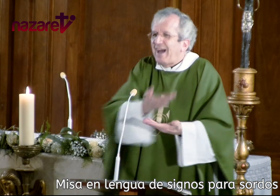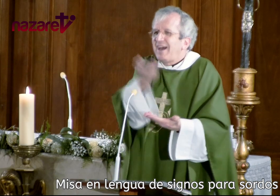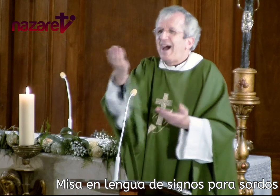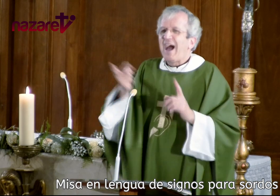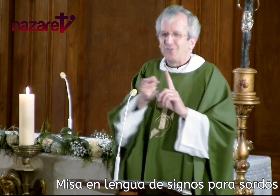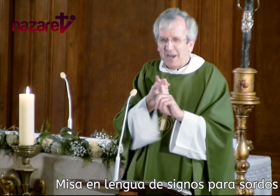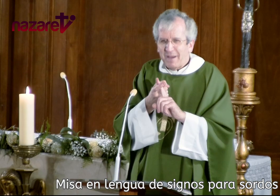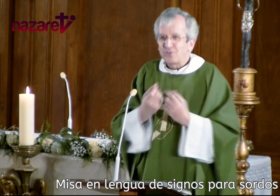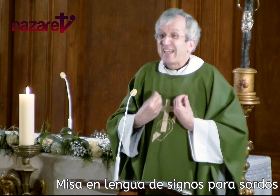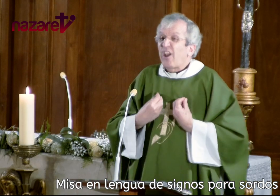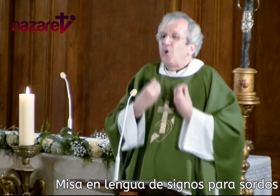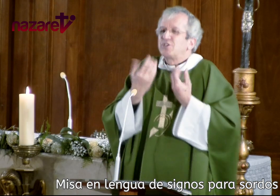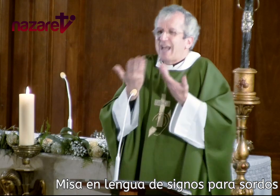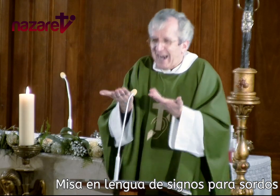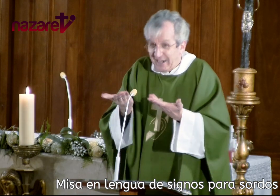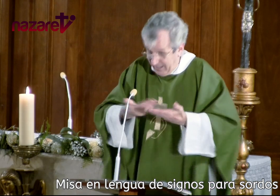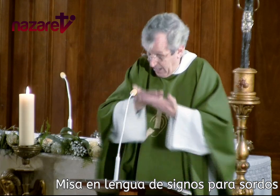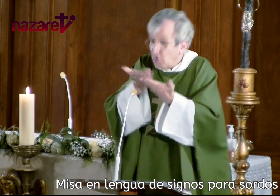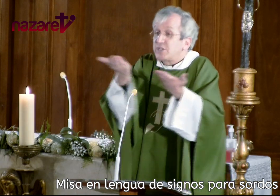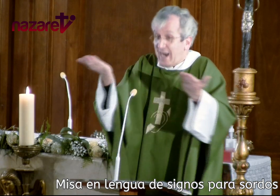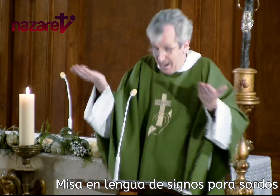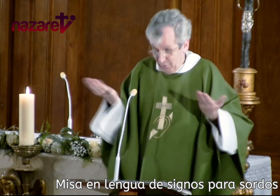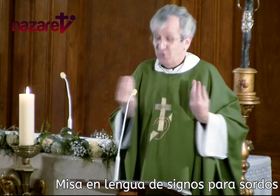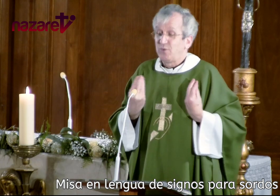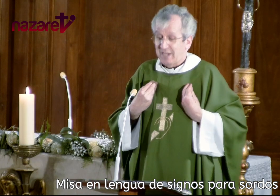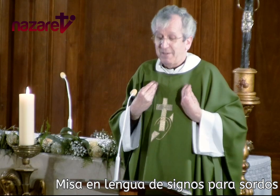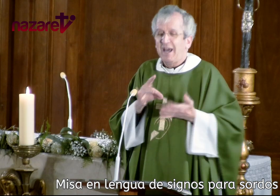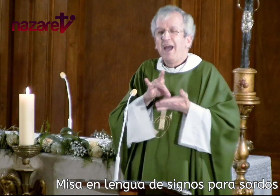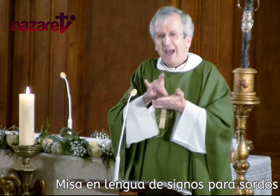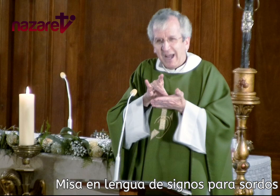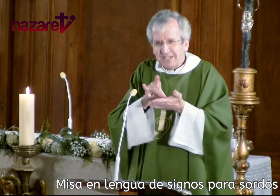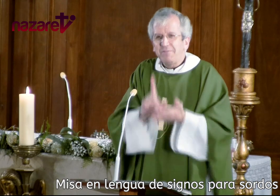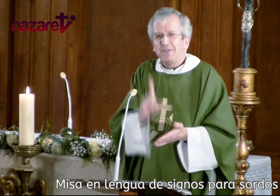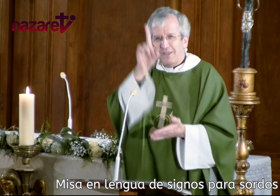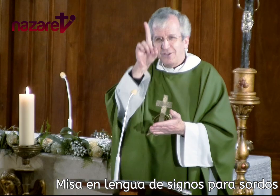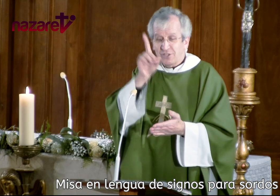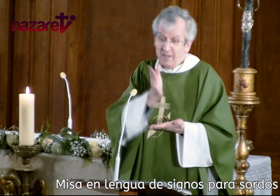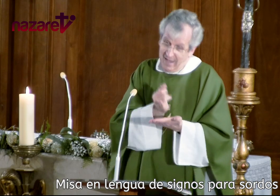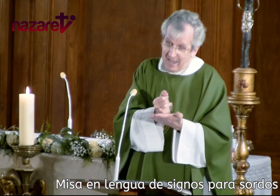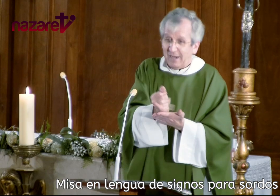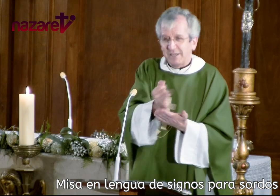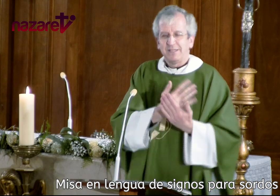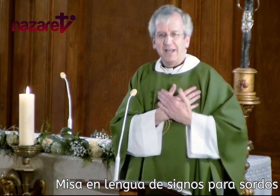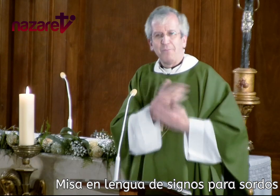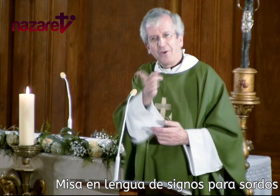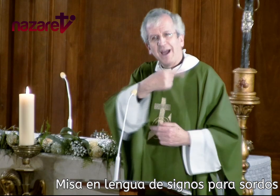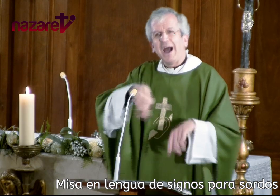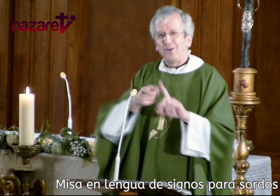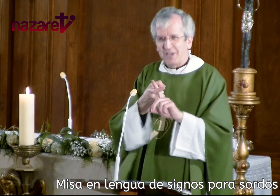a los hermanos que consagran que consagramos nuestra vida al servicio de dios a través del amor a los hermanos